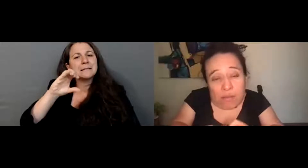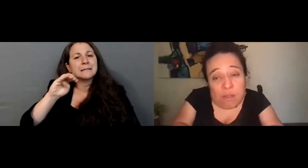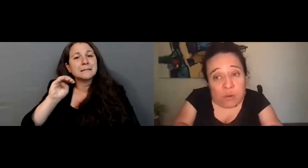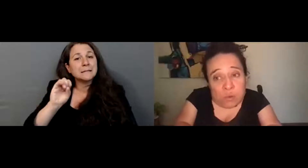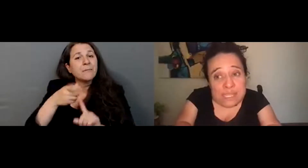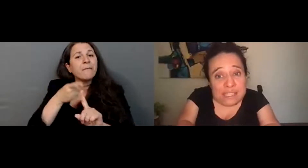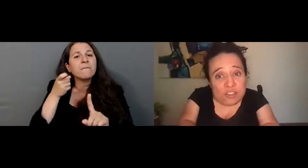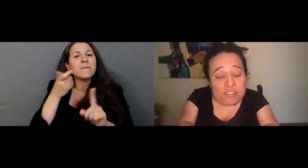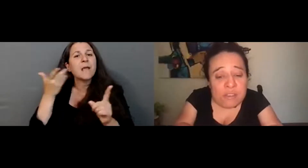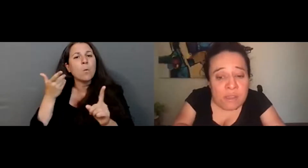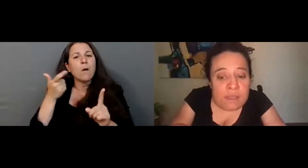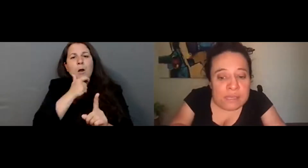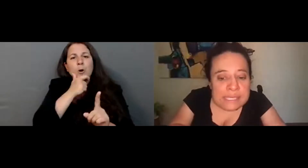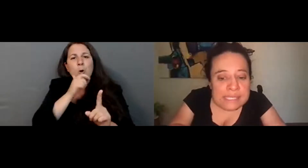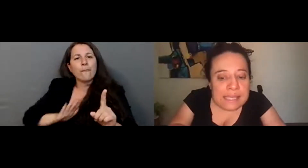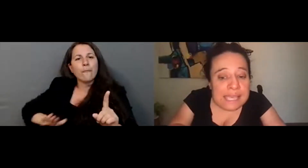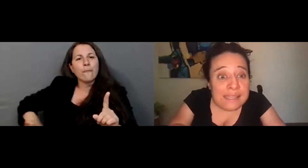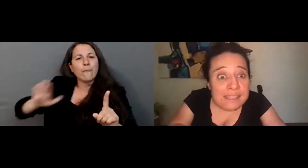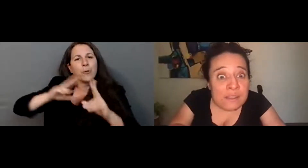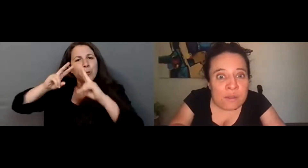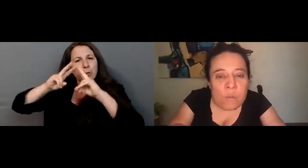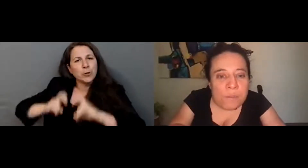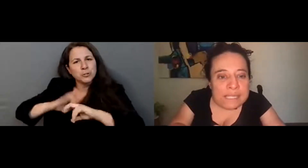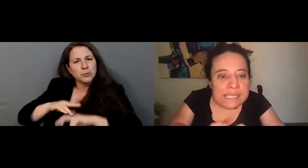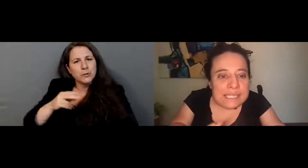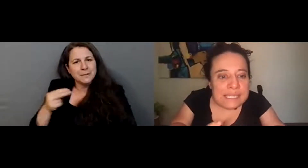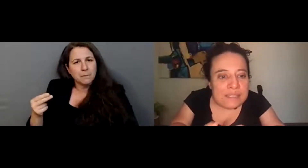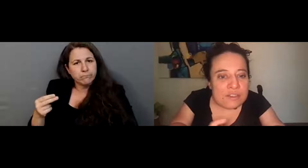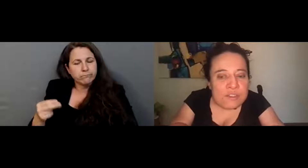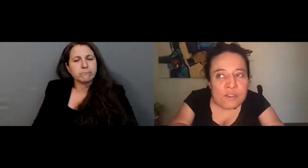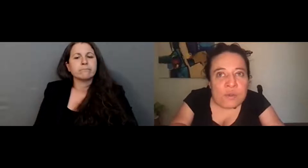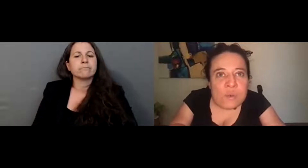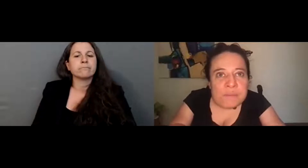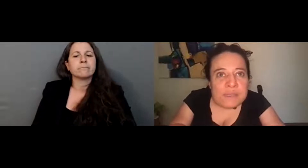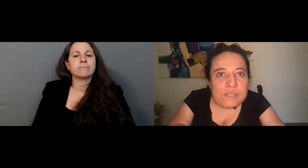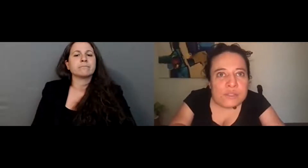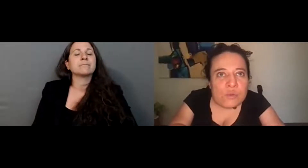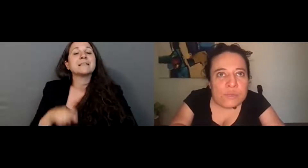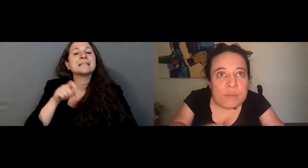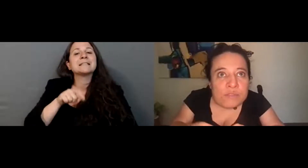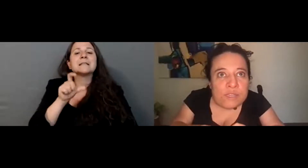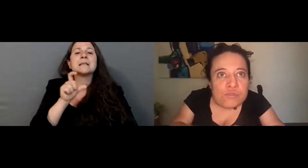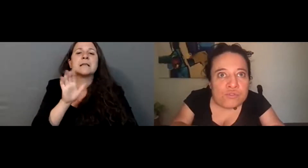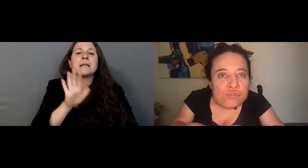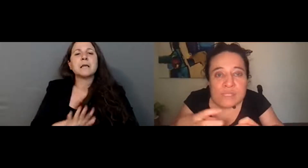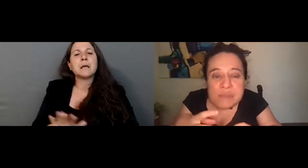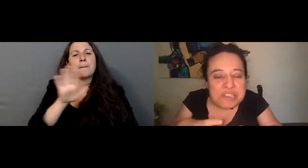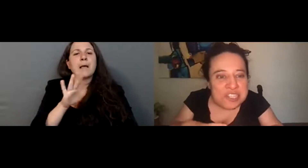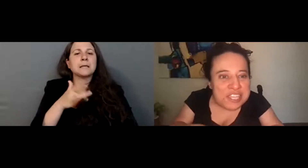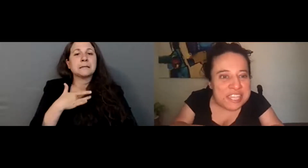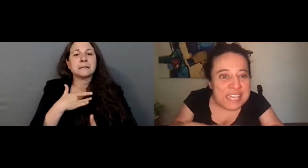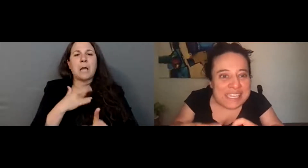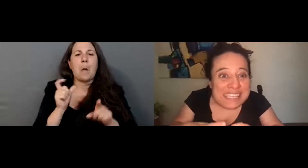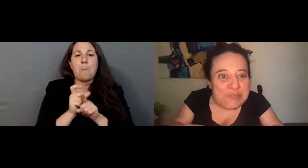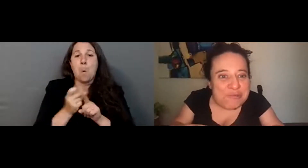principalement anglo-saxonnes. Et ça date. On peut penser ici au Québec que c'est un terme qui vient juste